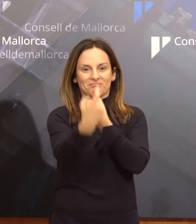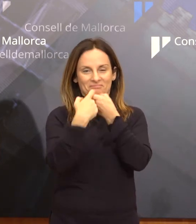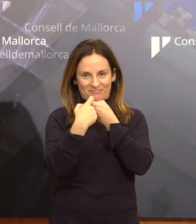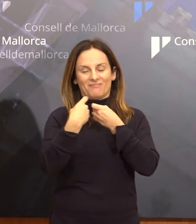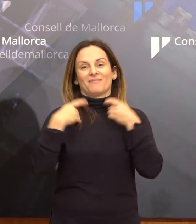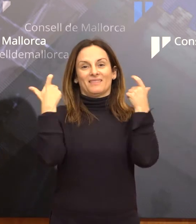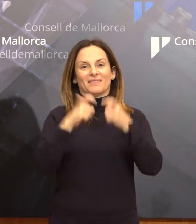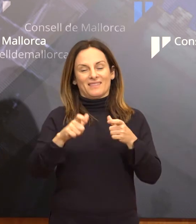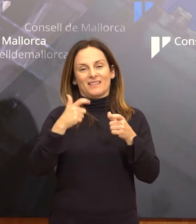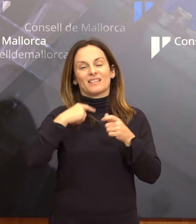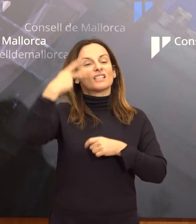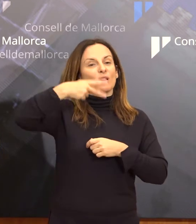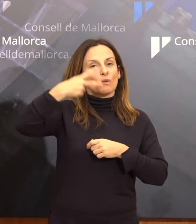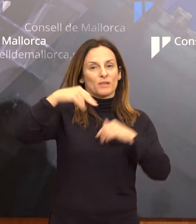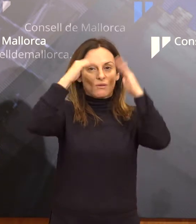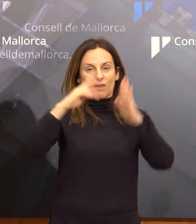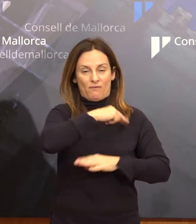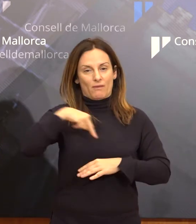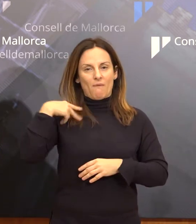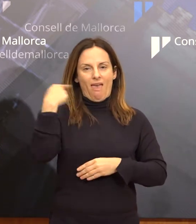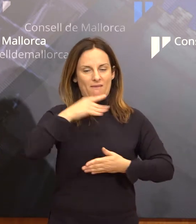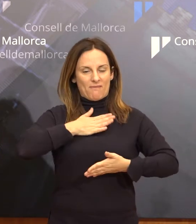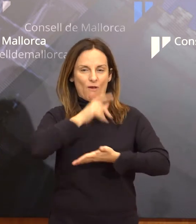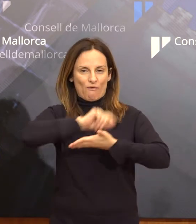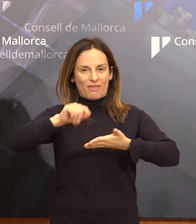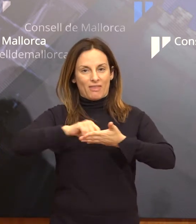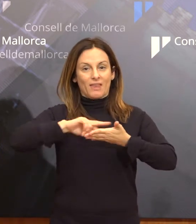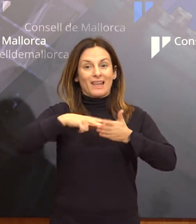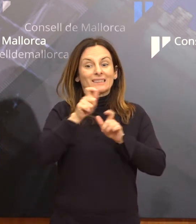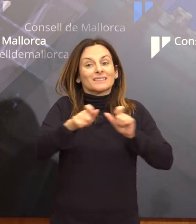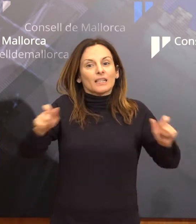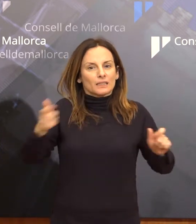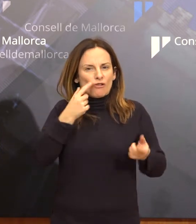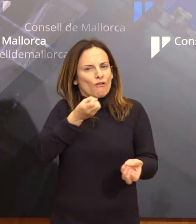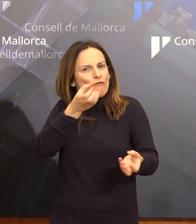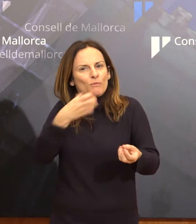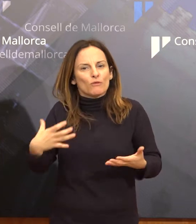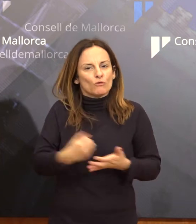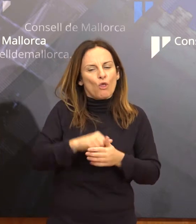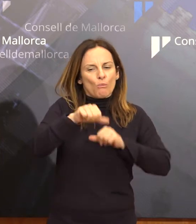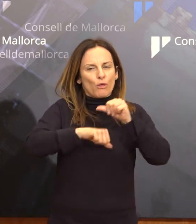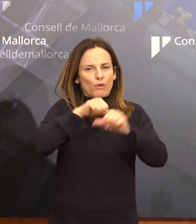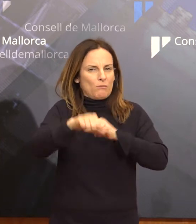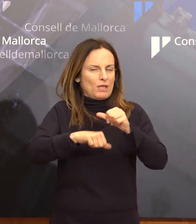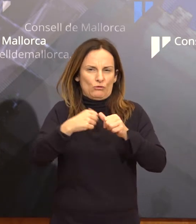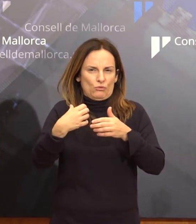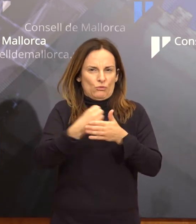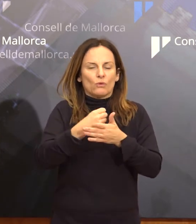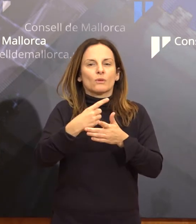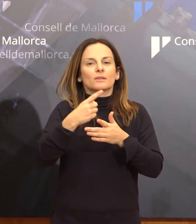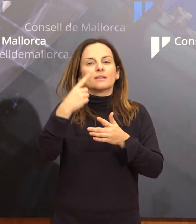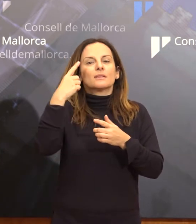piso de ese difícil de medir y cardio haya terminado en nuestros técnicos que le informarán de todo el procedimiento y también de quienes